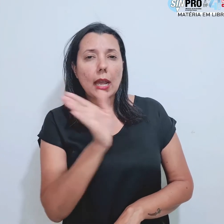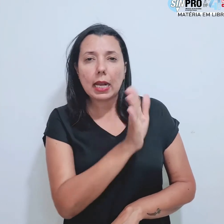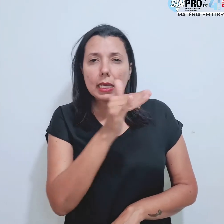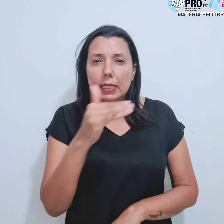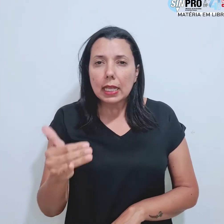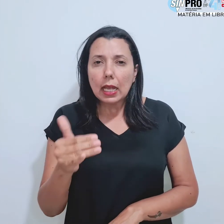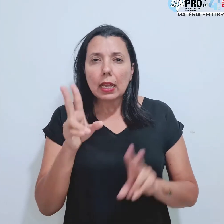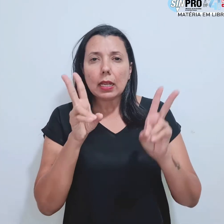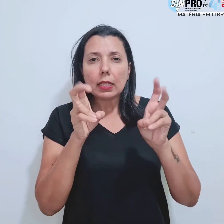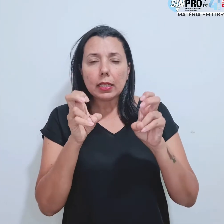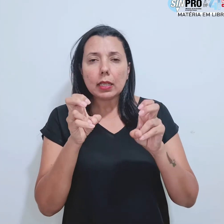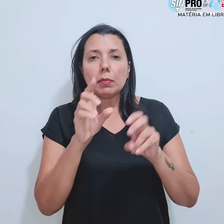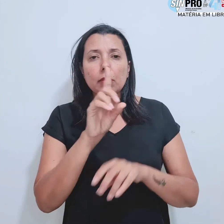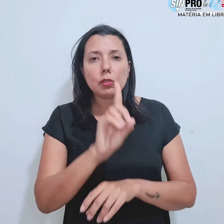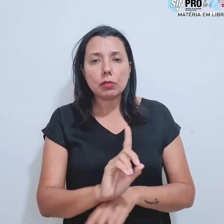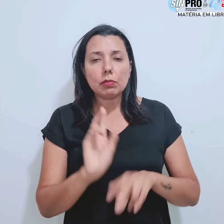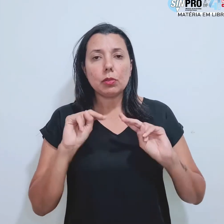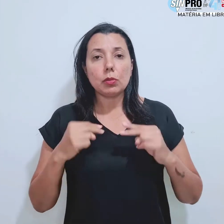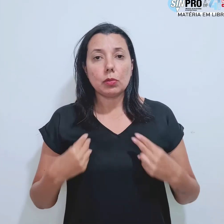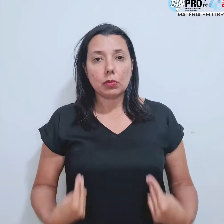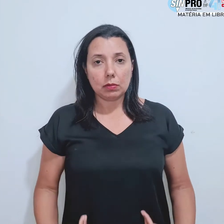eliminar temáticas de direitos humanos,